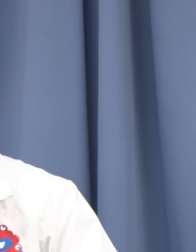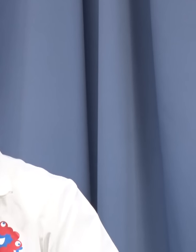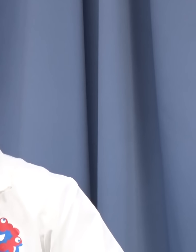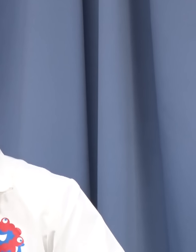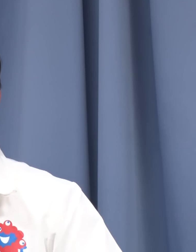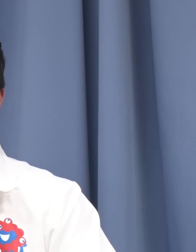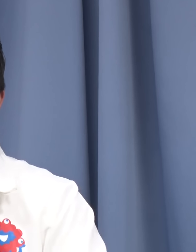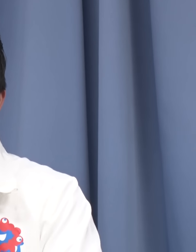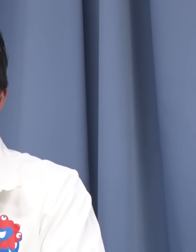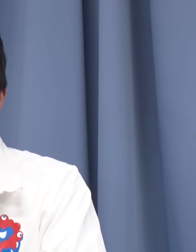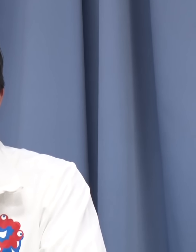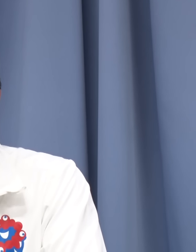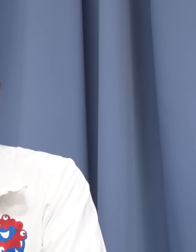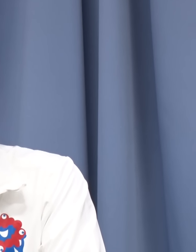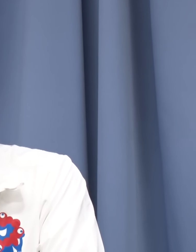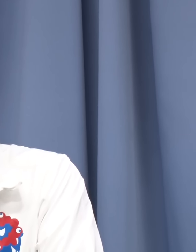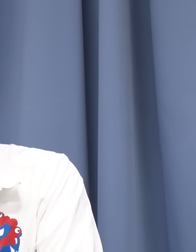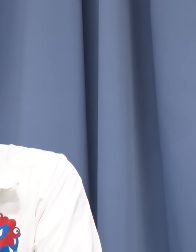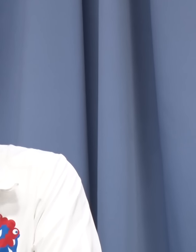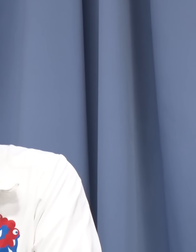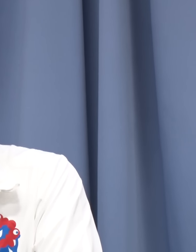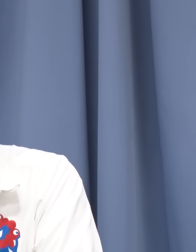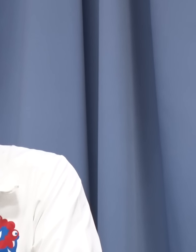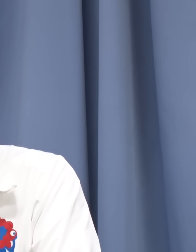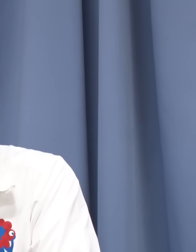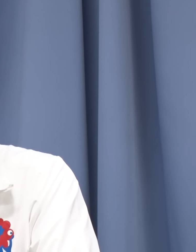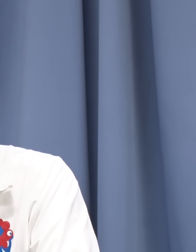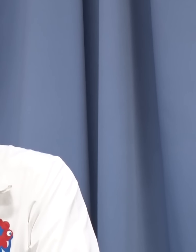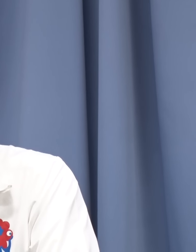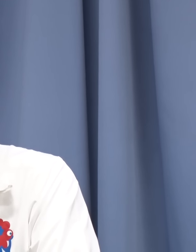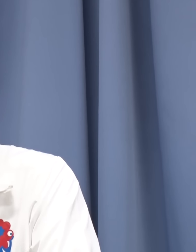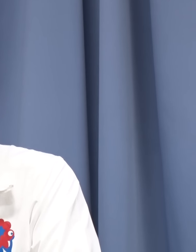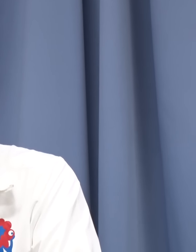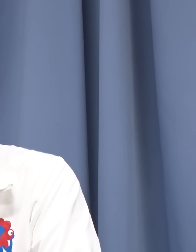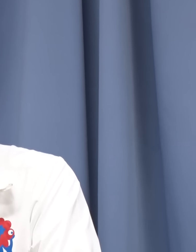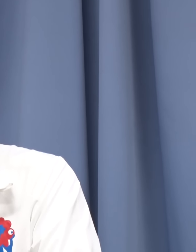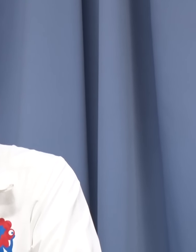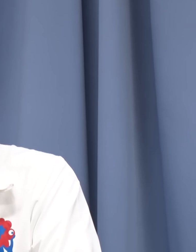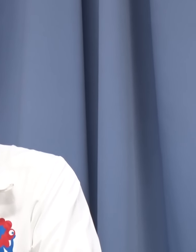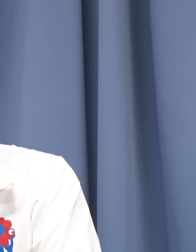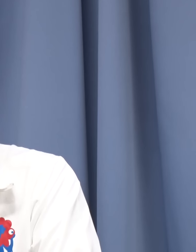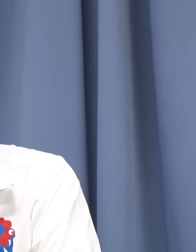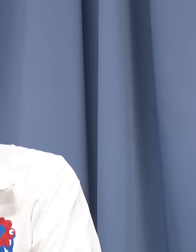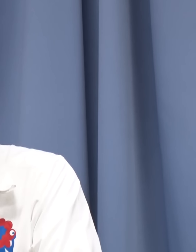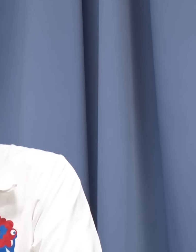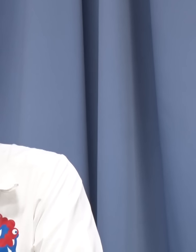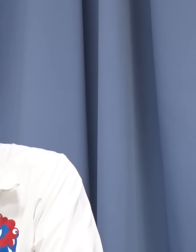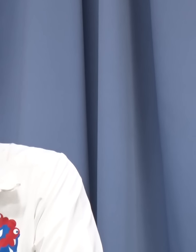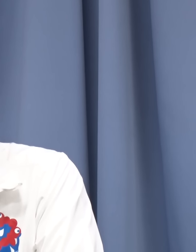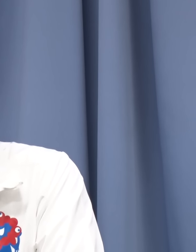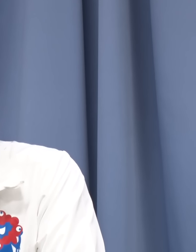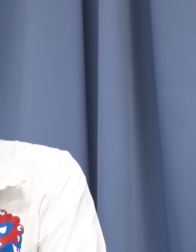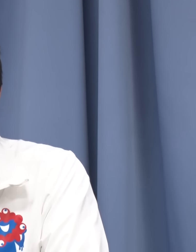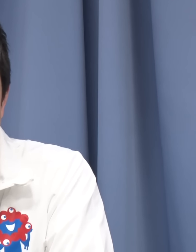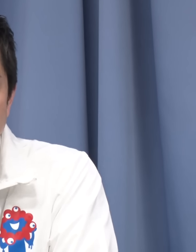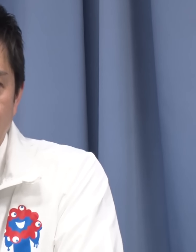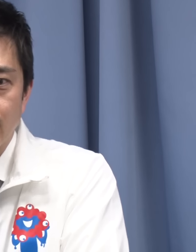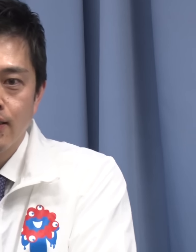階では僕の考え方です。 少なくとも提案はするということですね。党の中で、 党の中でしっかり議論してもらいたいと思います。